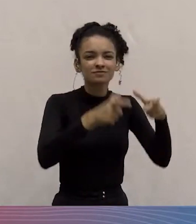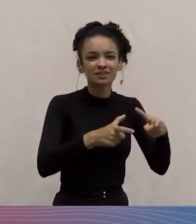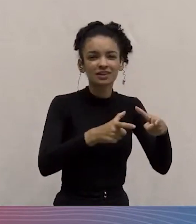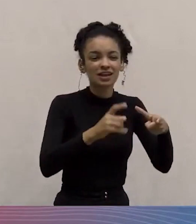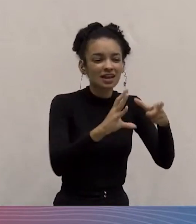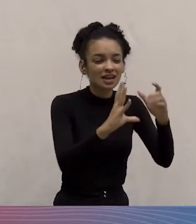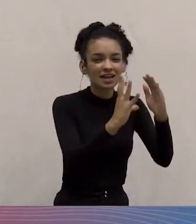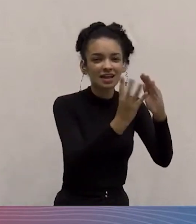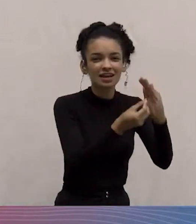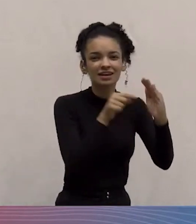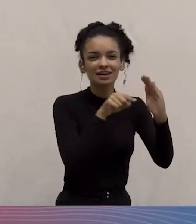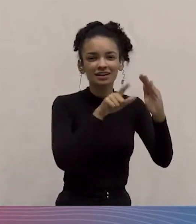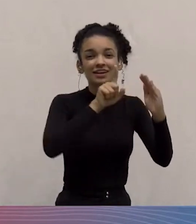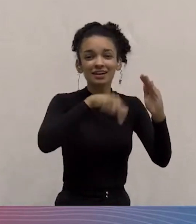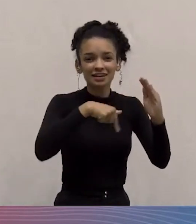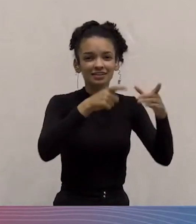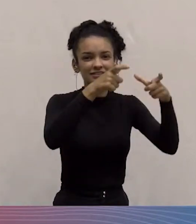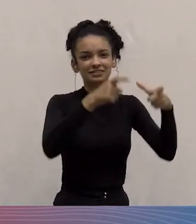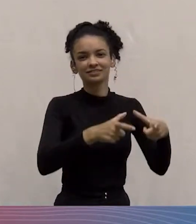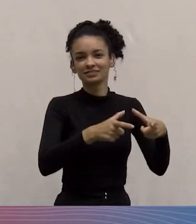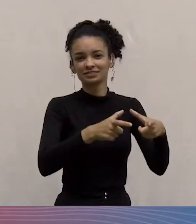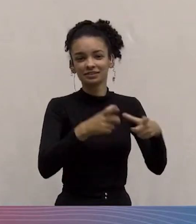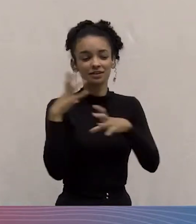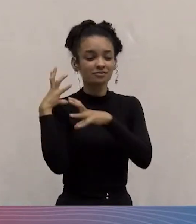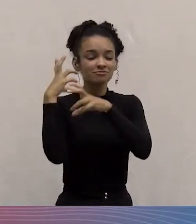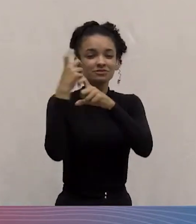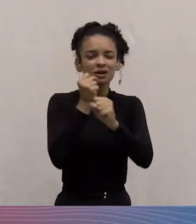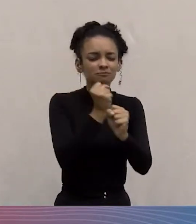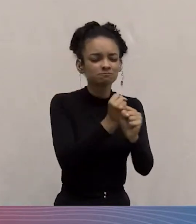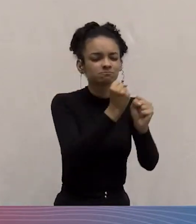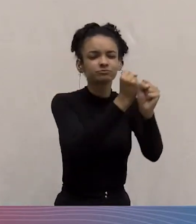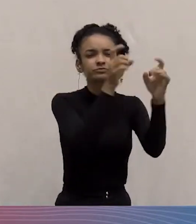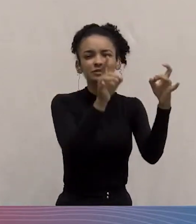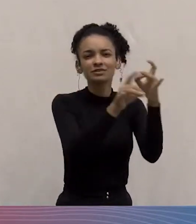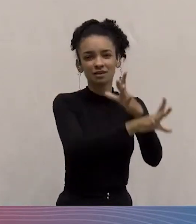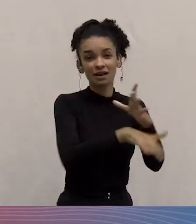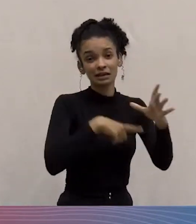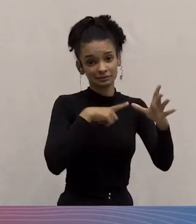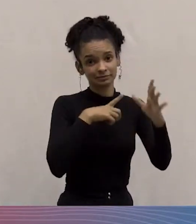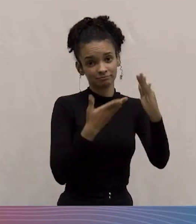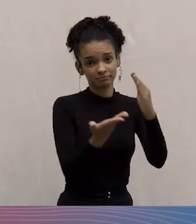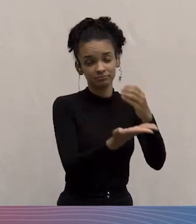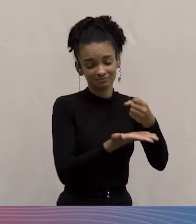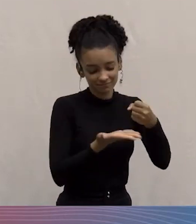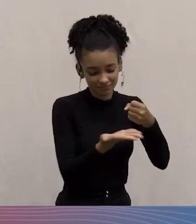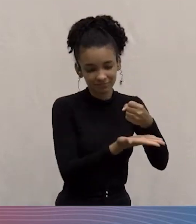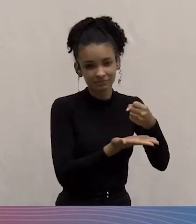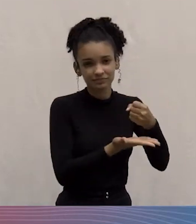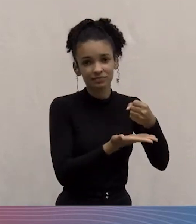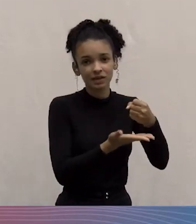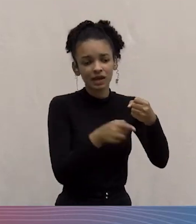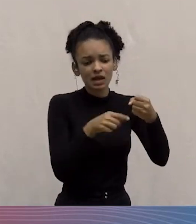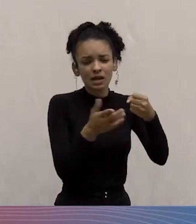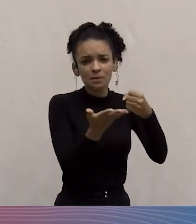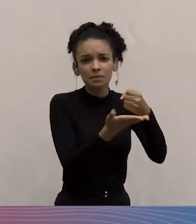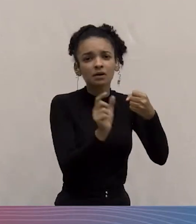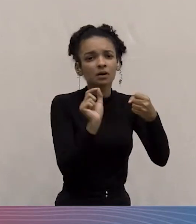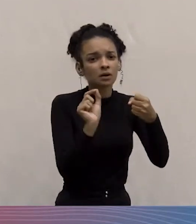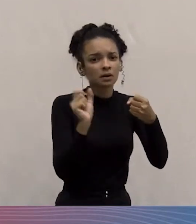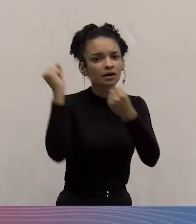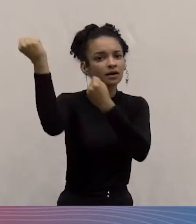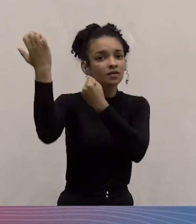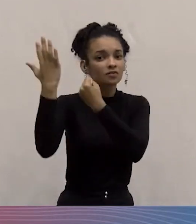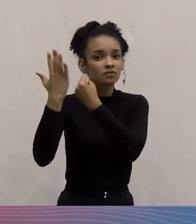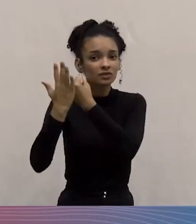é um edifício, é um resultado de uma edificação que precisa de fundamento. E o fundamento, irmãos, é a revelação